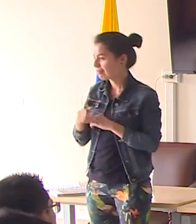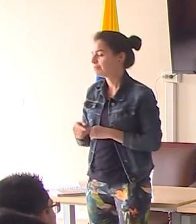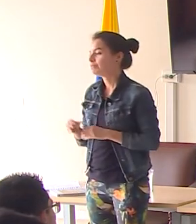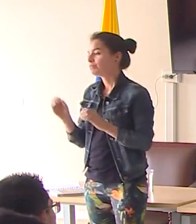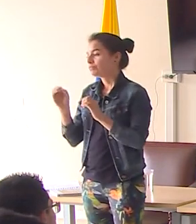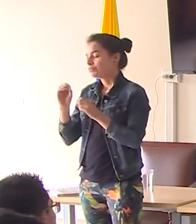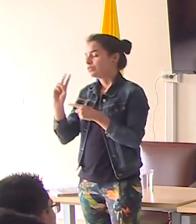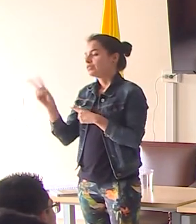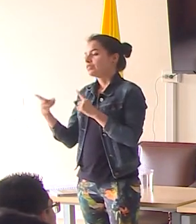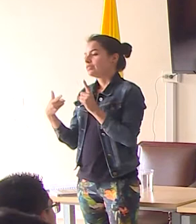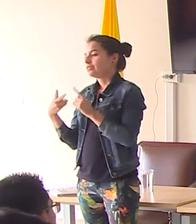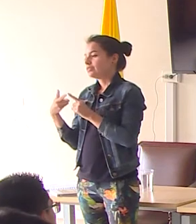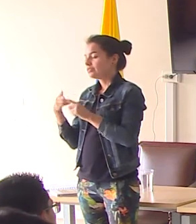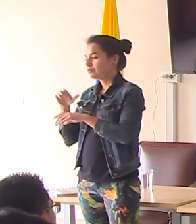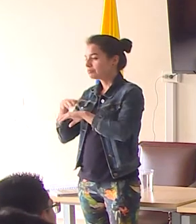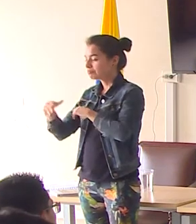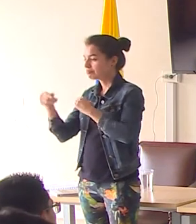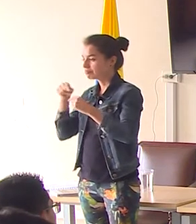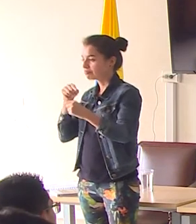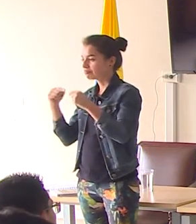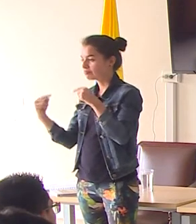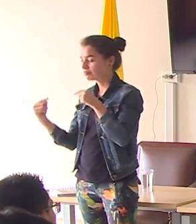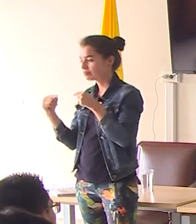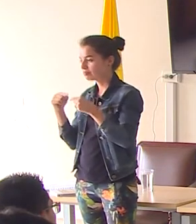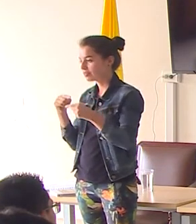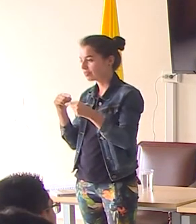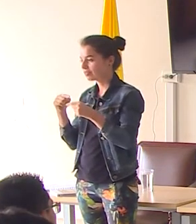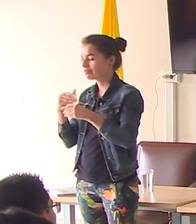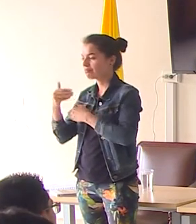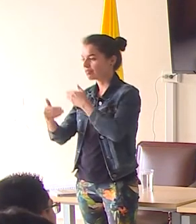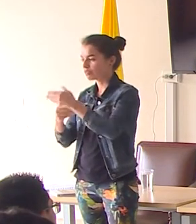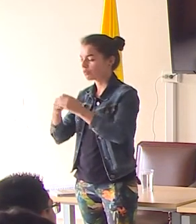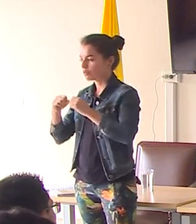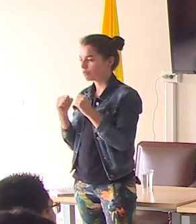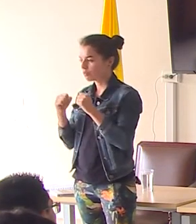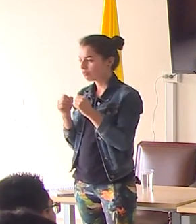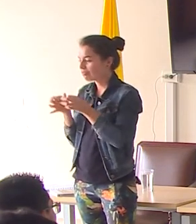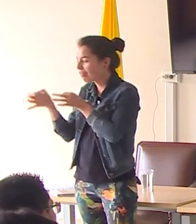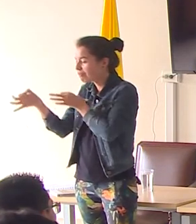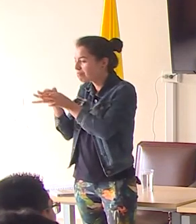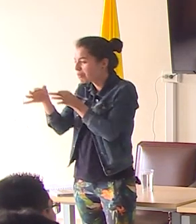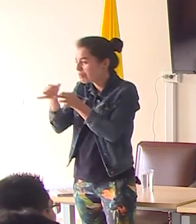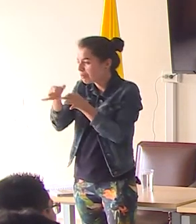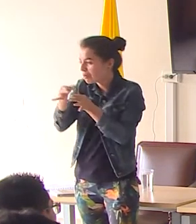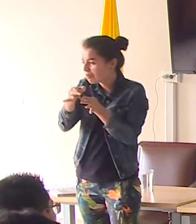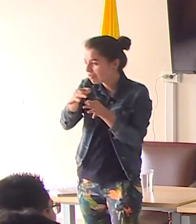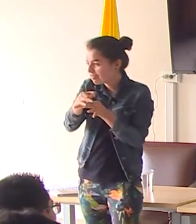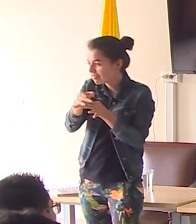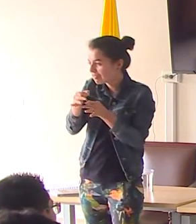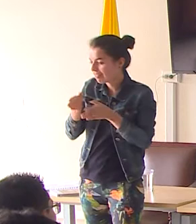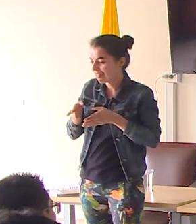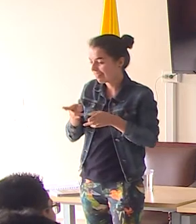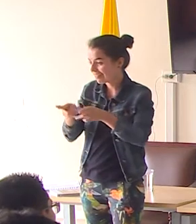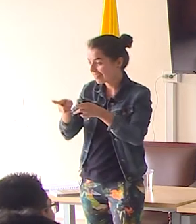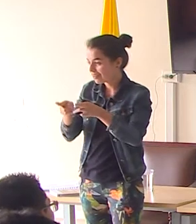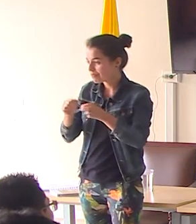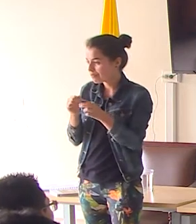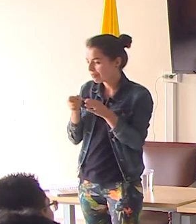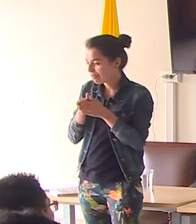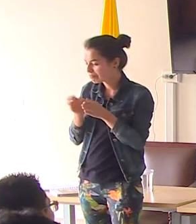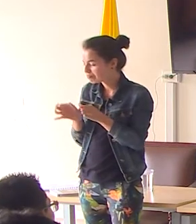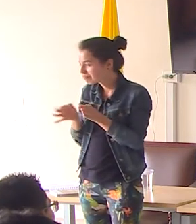el río bogotá a través del proceso de conurbación de bogotá con los municipios que están al otro lado del río y la presión que están ejerciendo